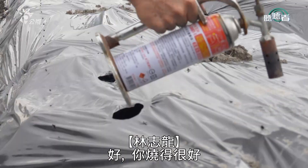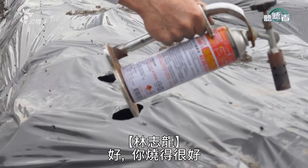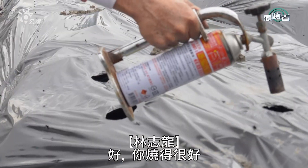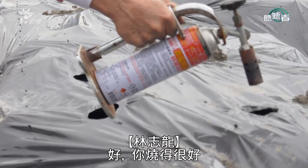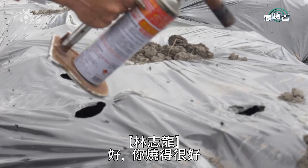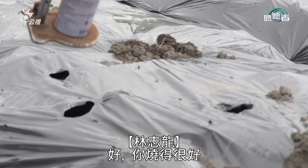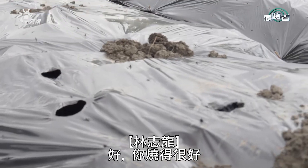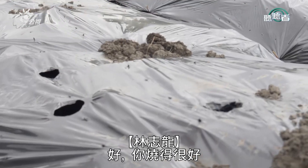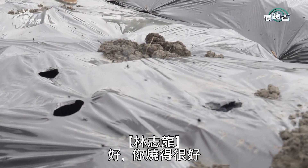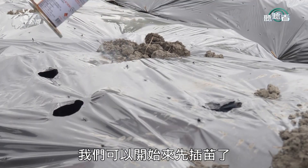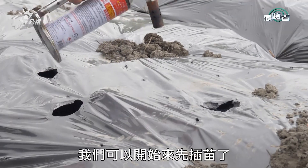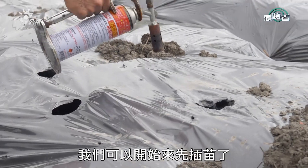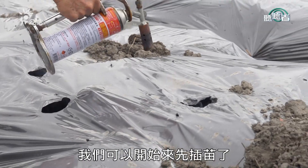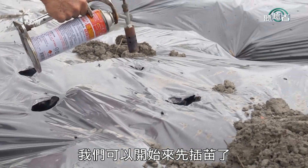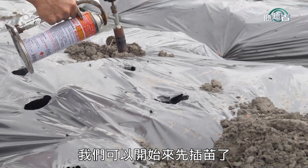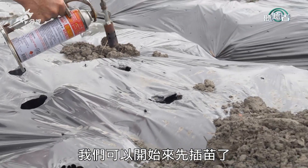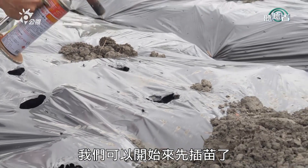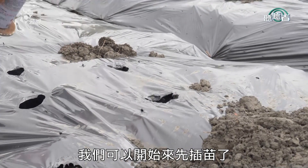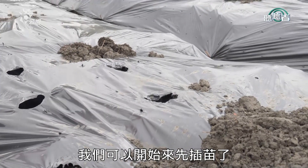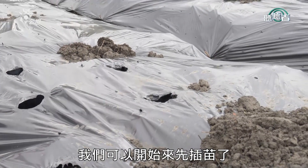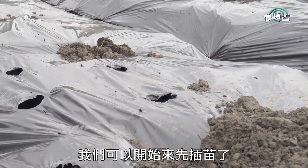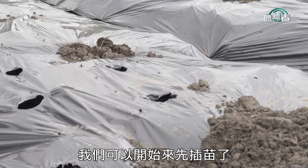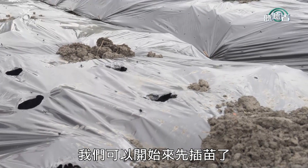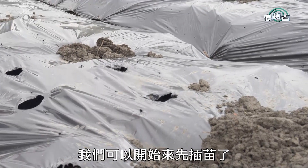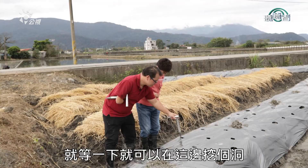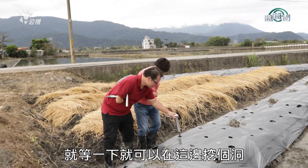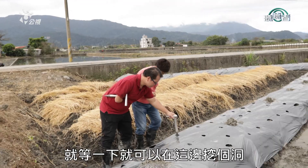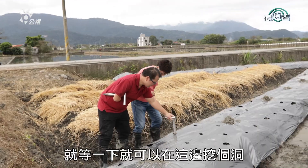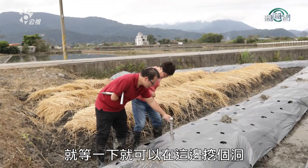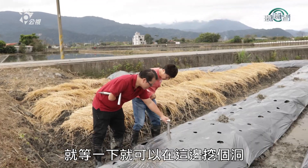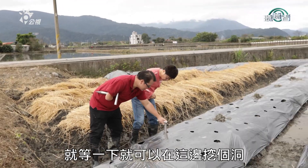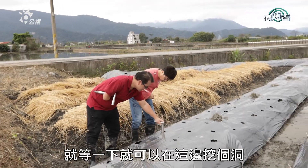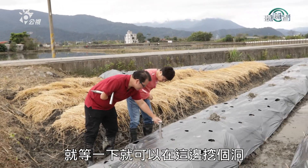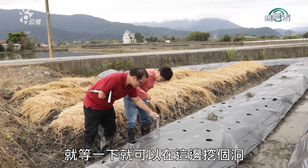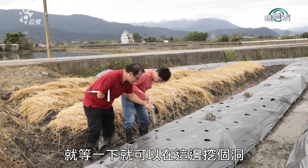好，你烧得很好，我们可以开始来先插苗了。就等一下就可以在这边